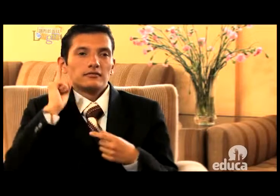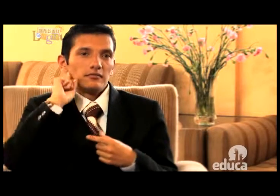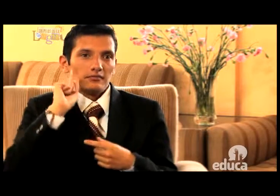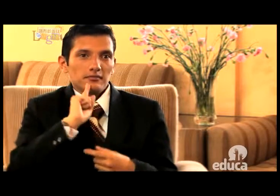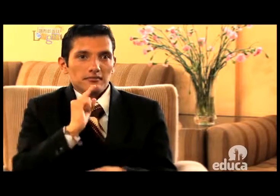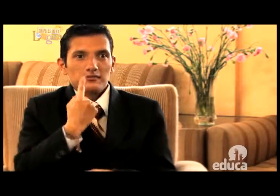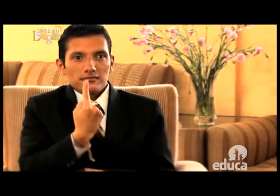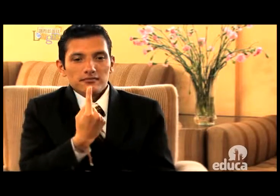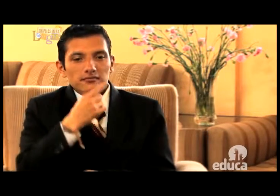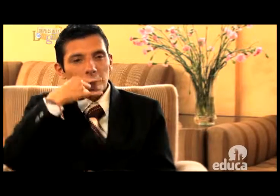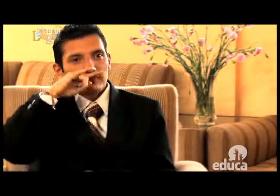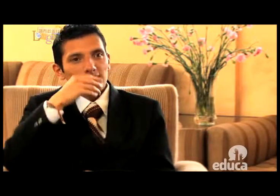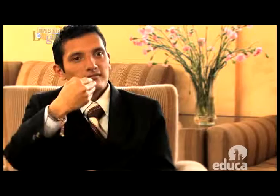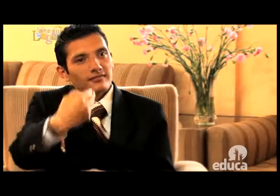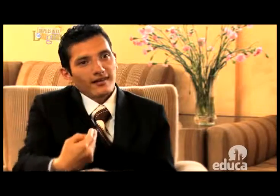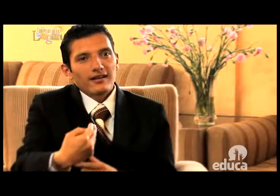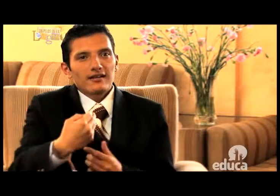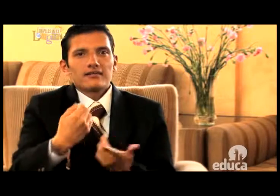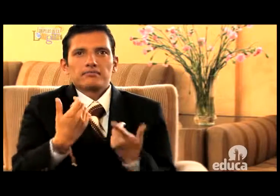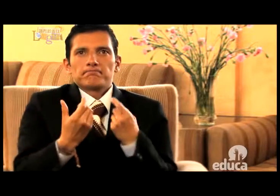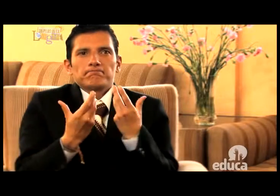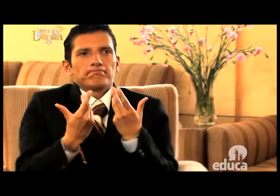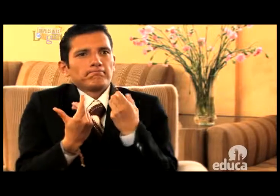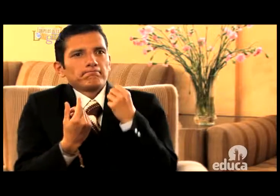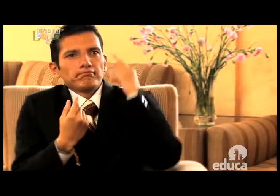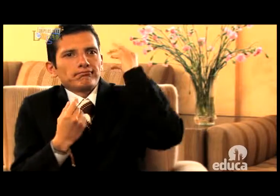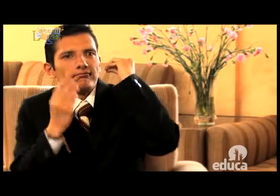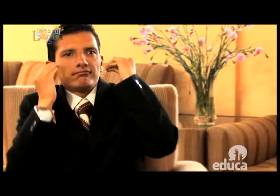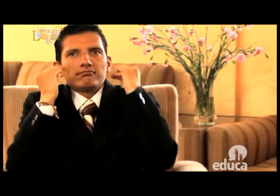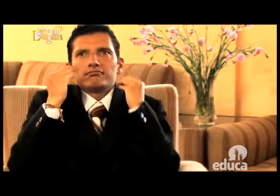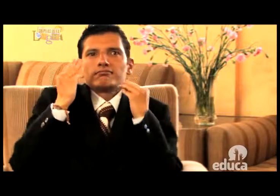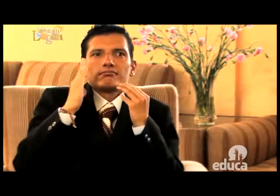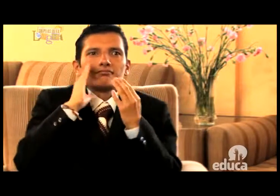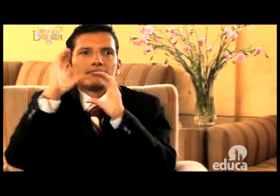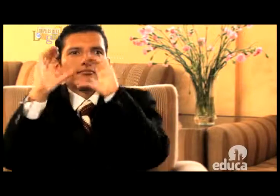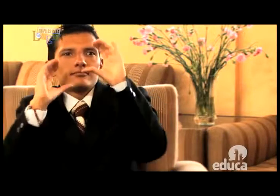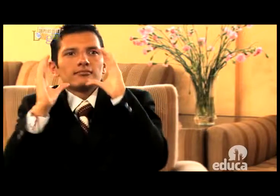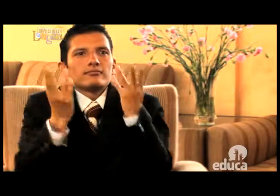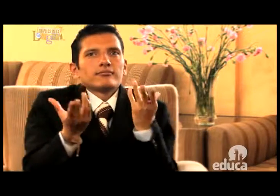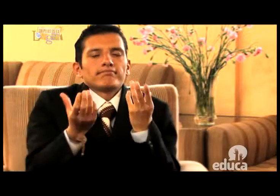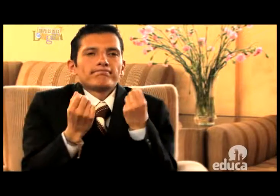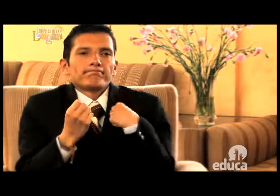Cuando me di cuenta que era sordo, era muy niño. No escuchaba nada y eso me daba miedo.